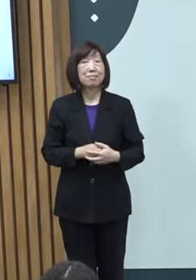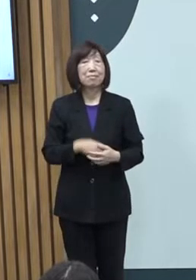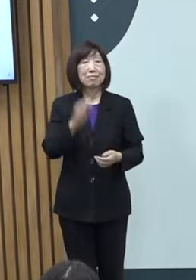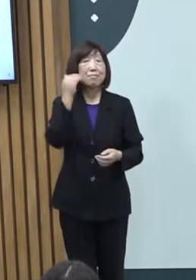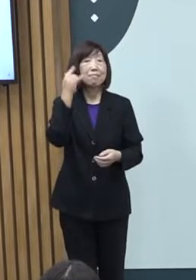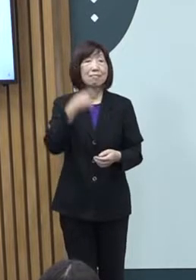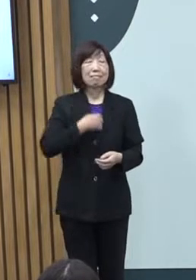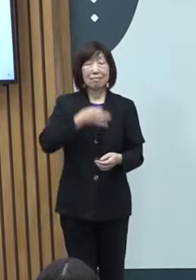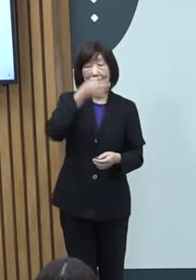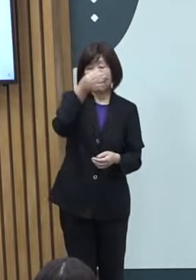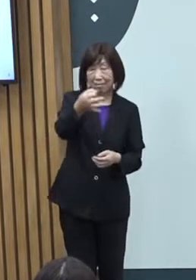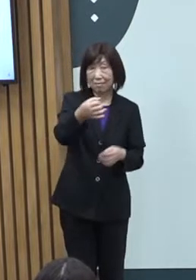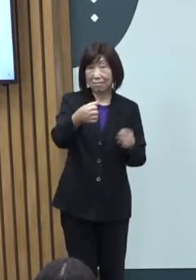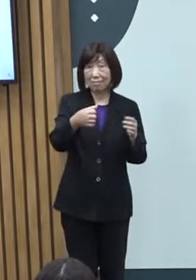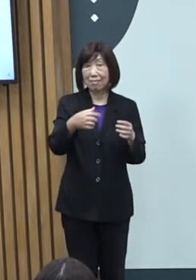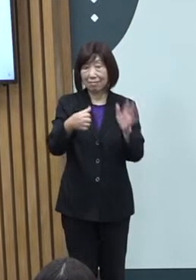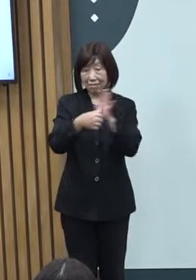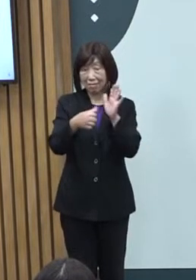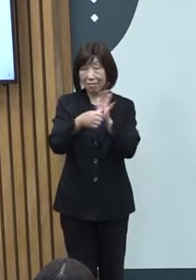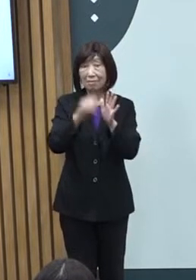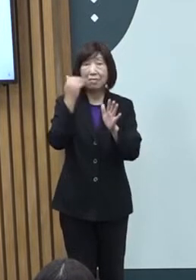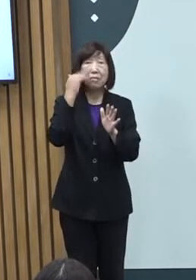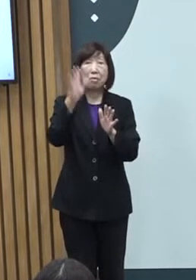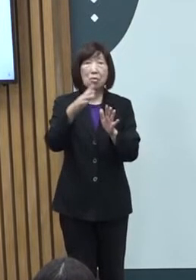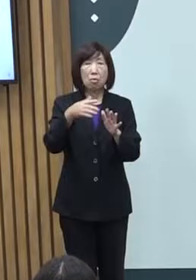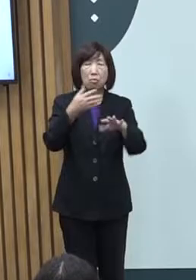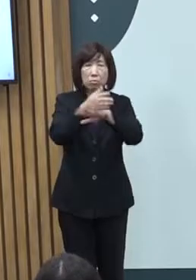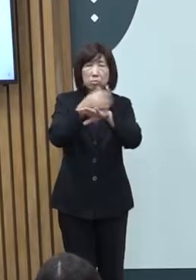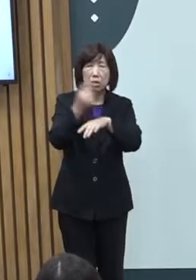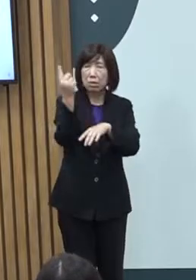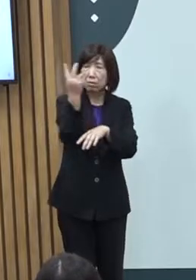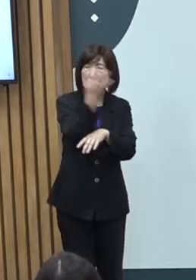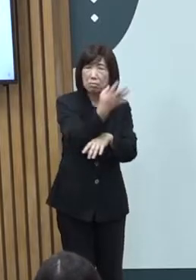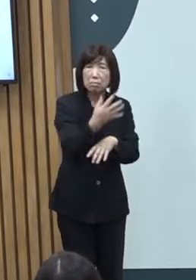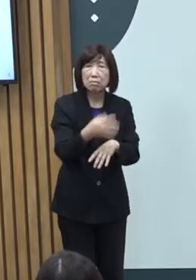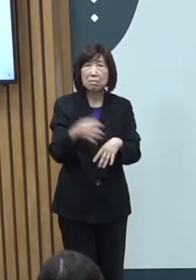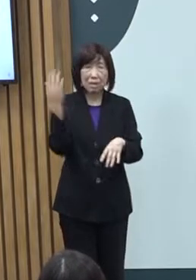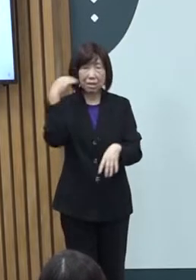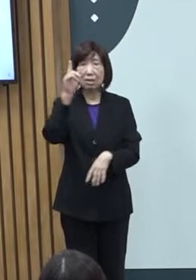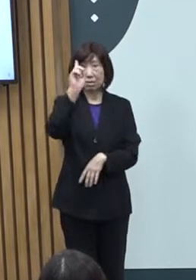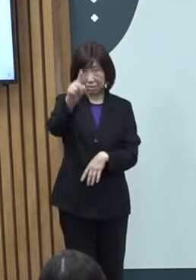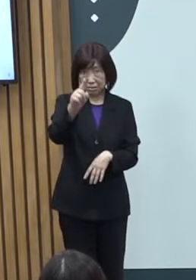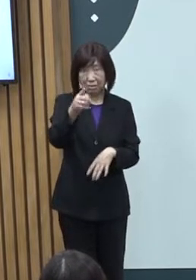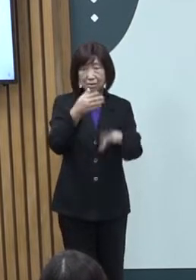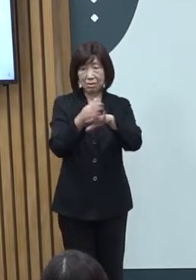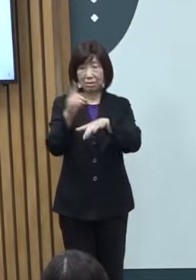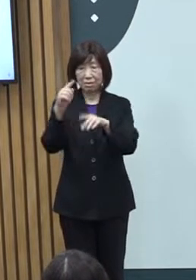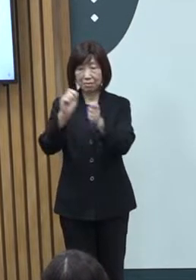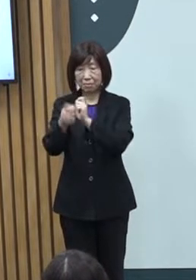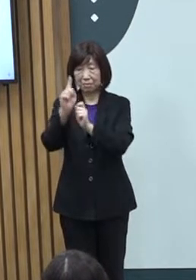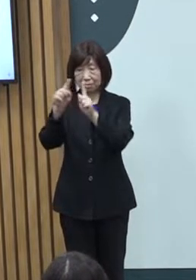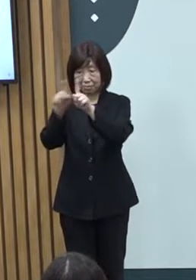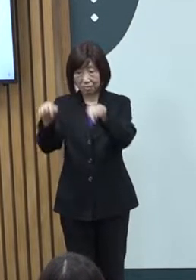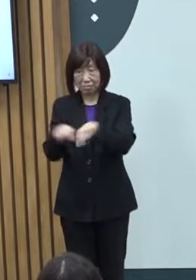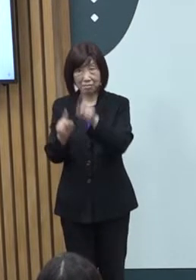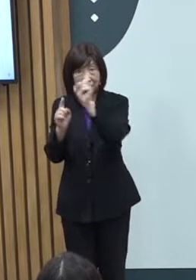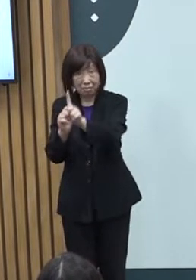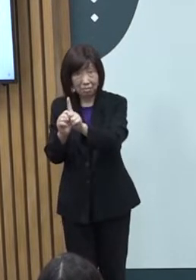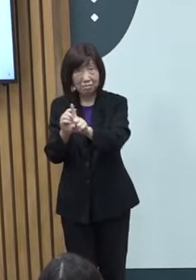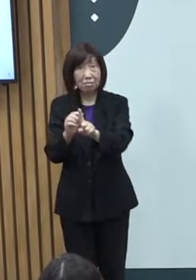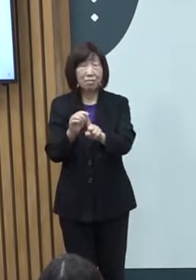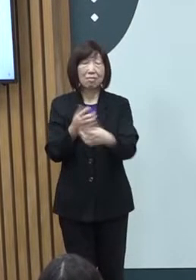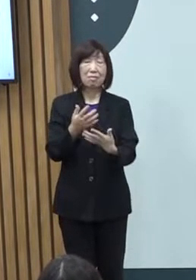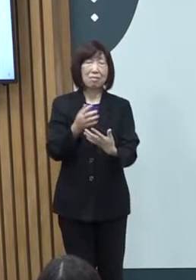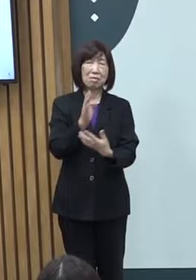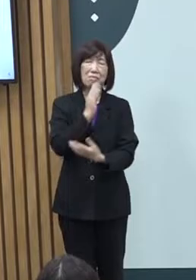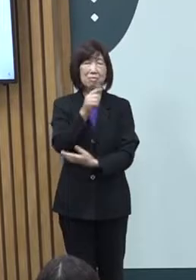纳税义务人的名下如果有多台车，那以前就是一台车一张税单，一台车一张税单，感觉也有